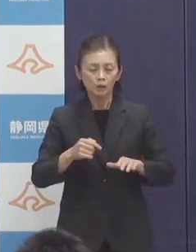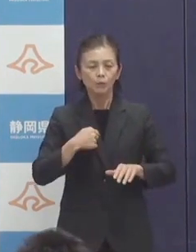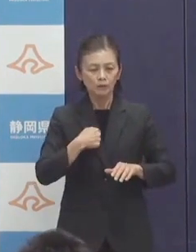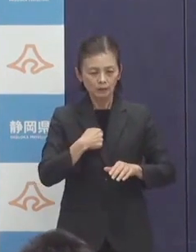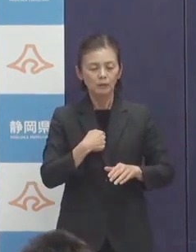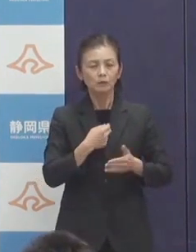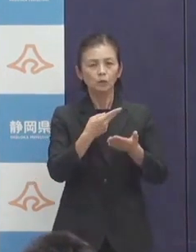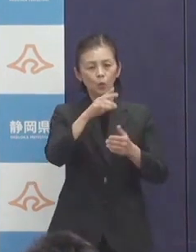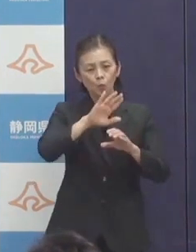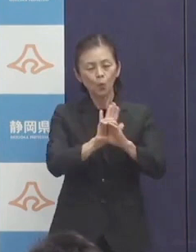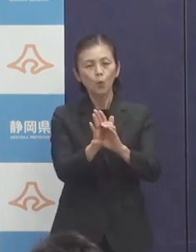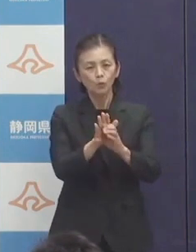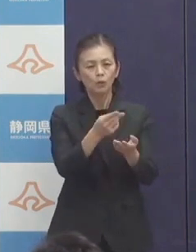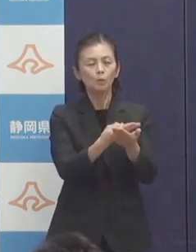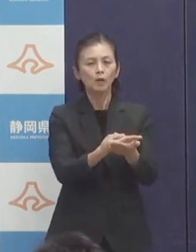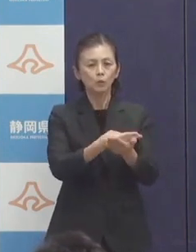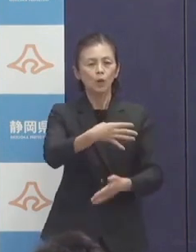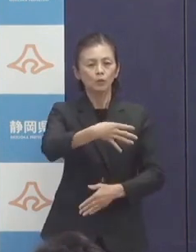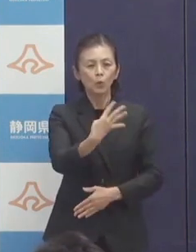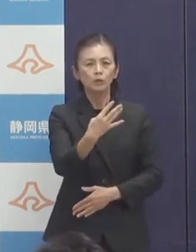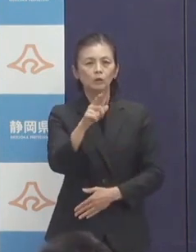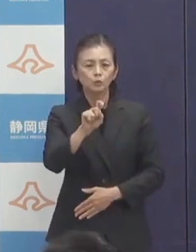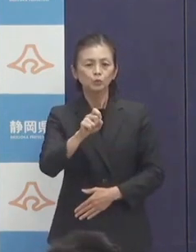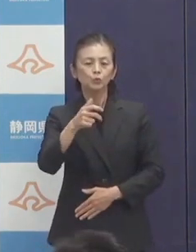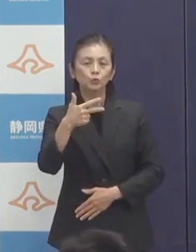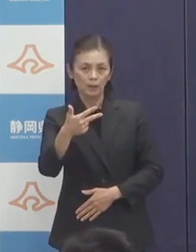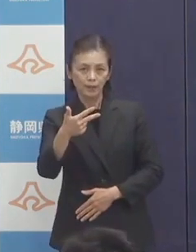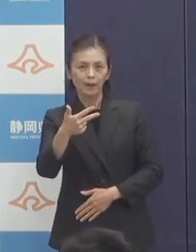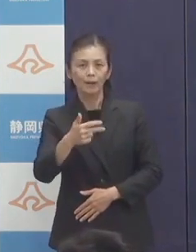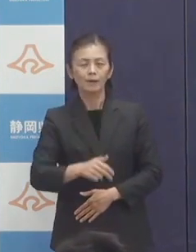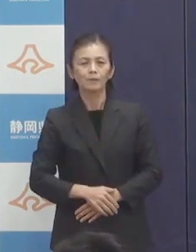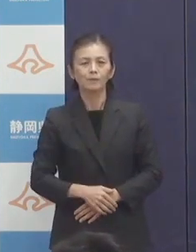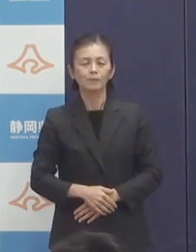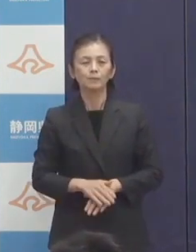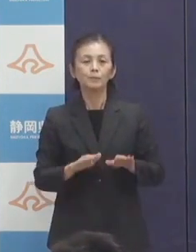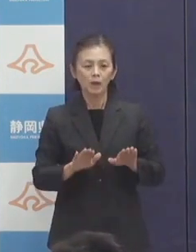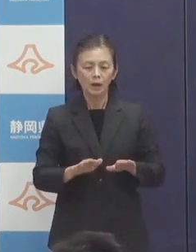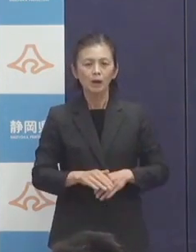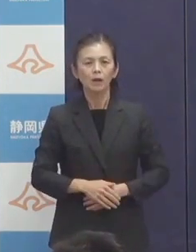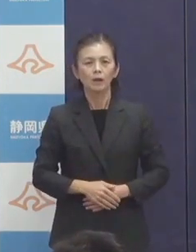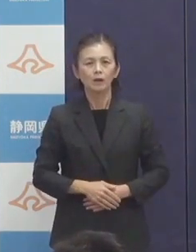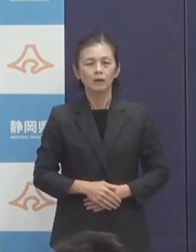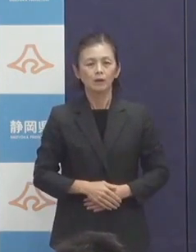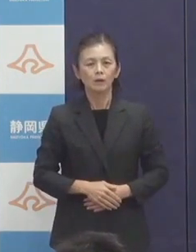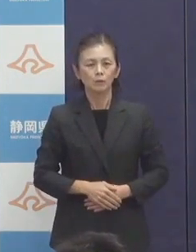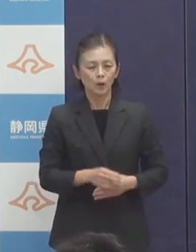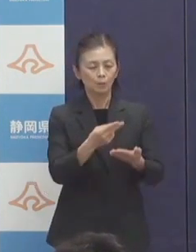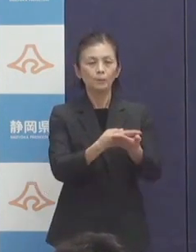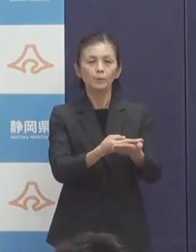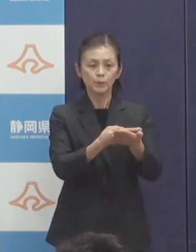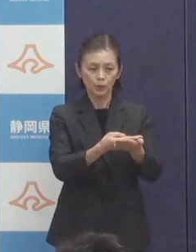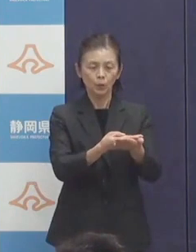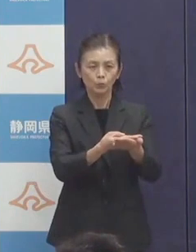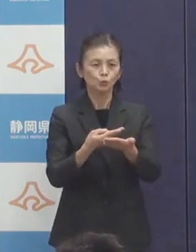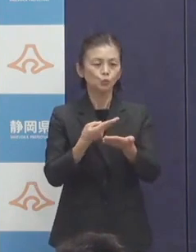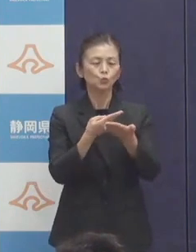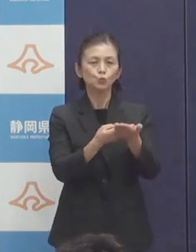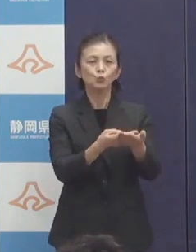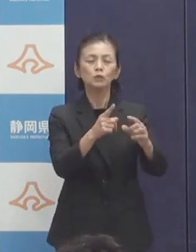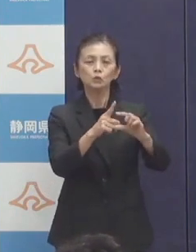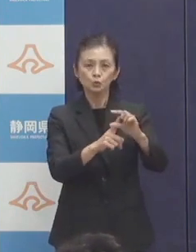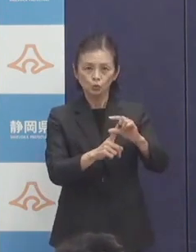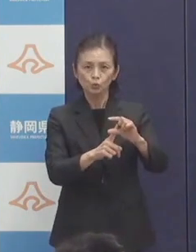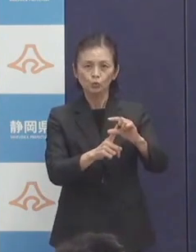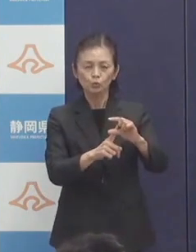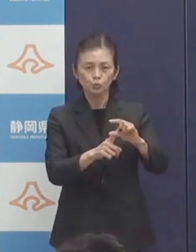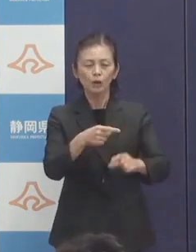床は417床でございますけれども、今ベッドにいらっしゃる患者